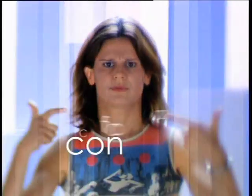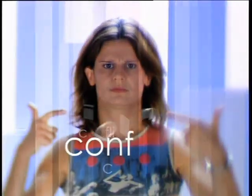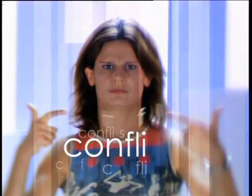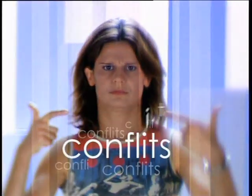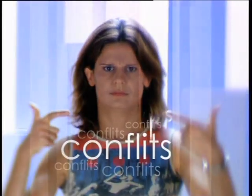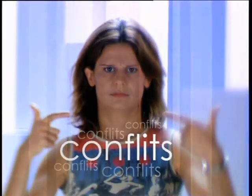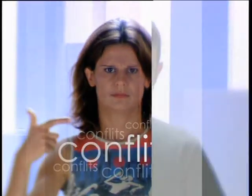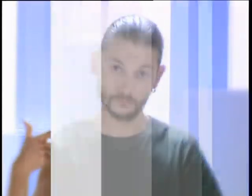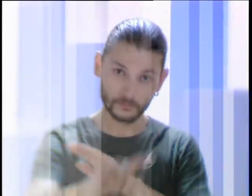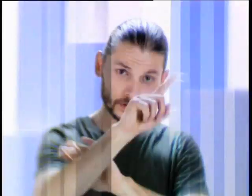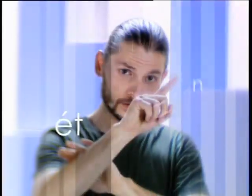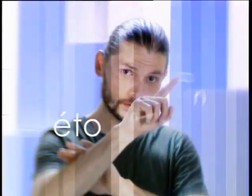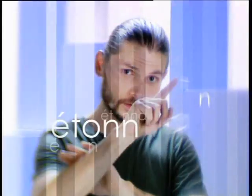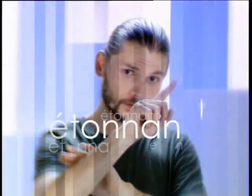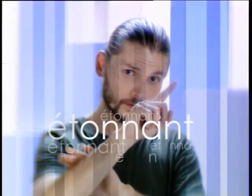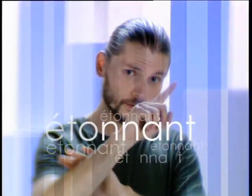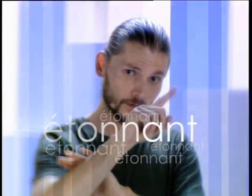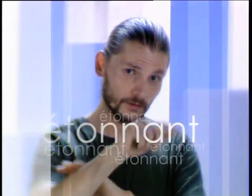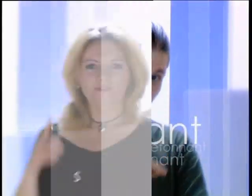Musique